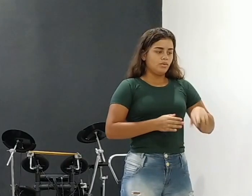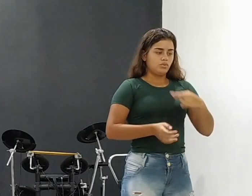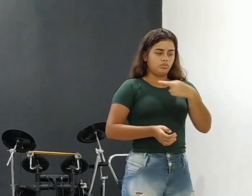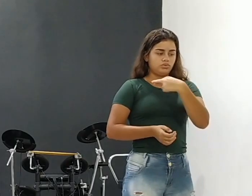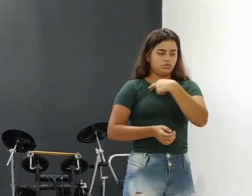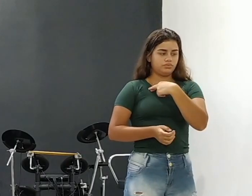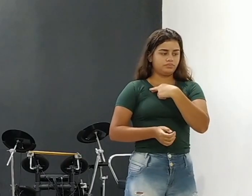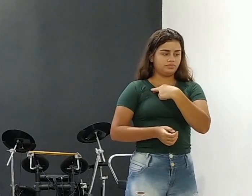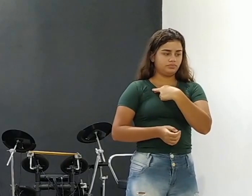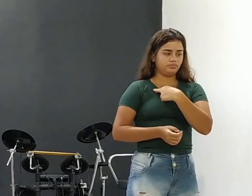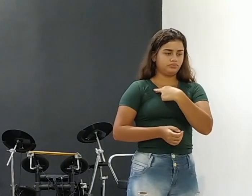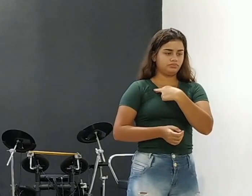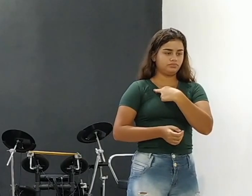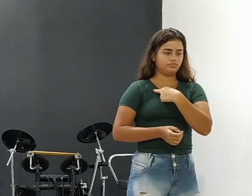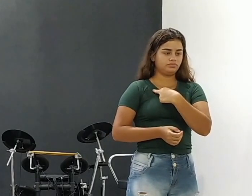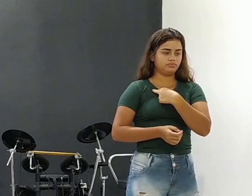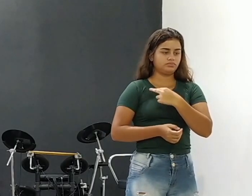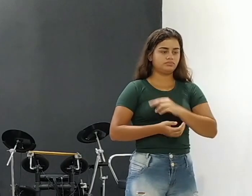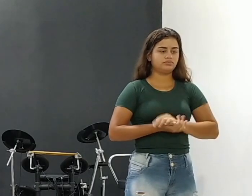Davi, perdão.